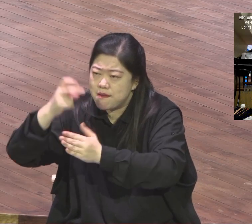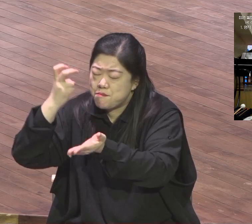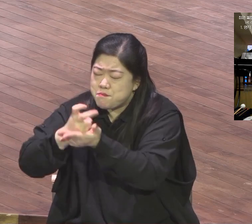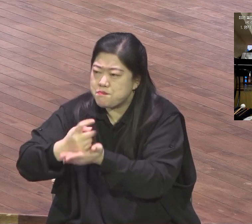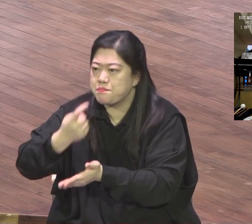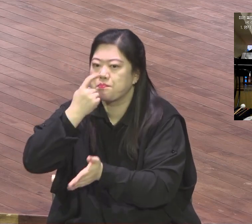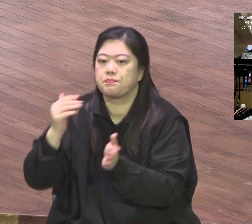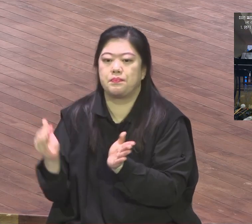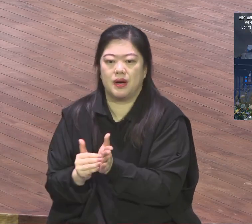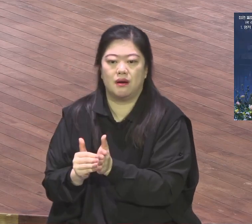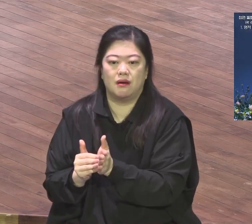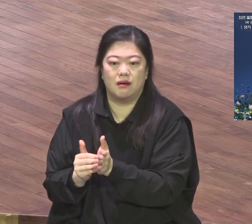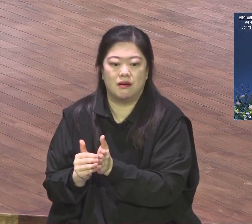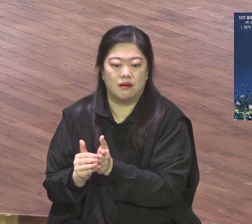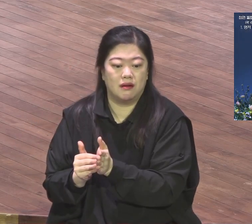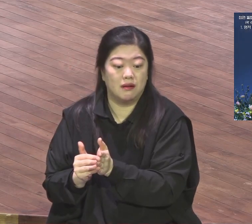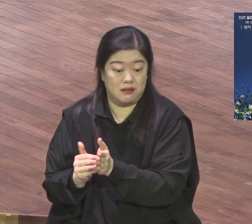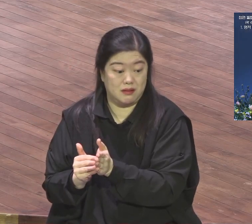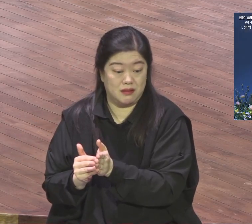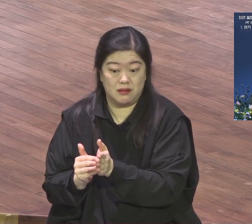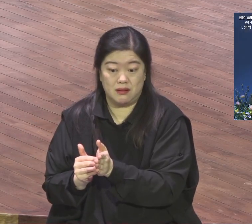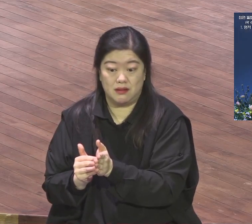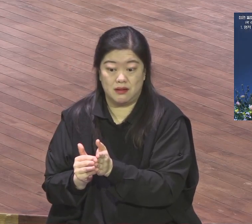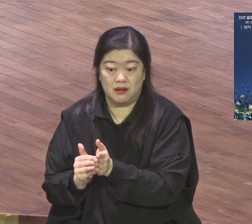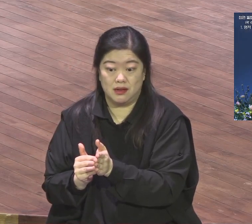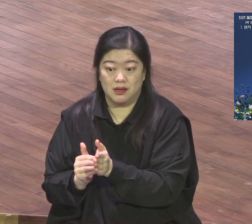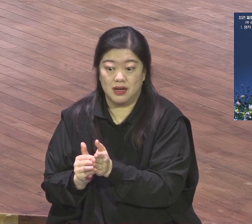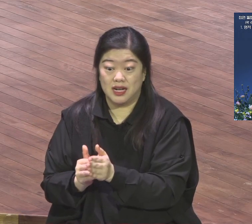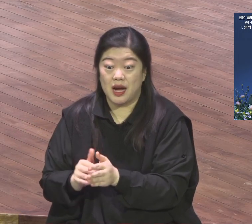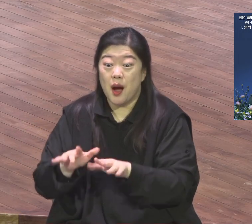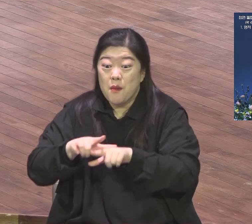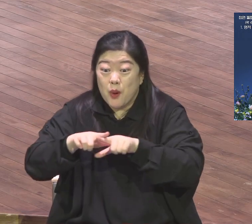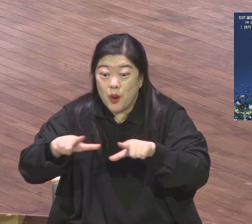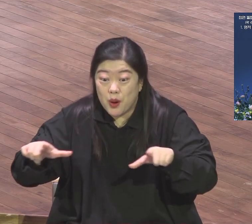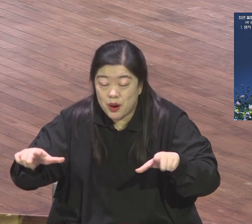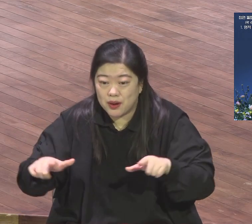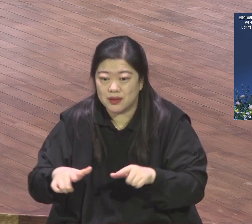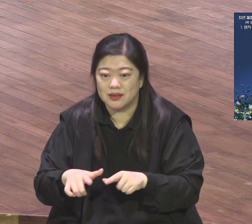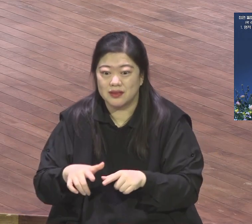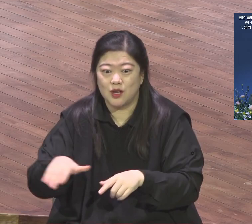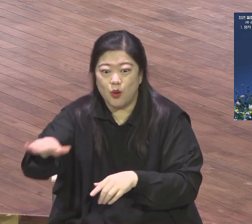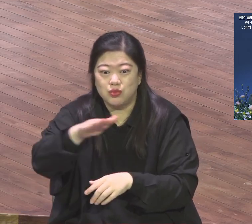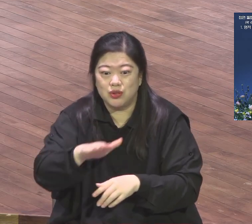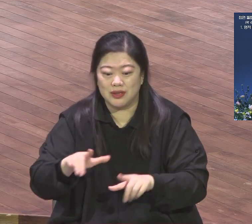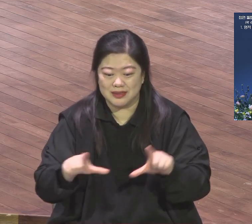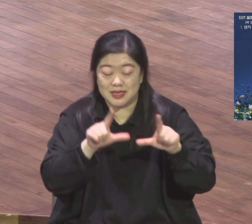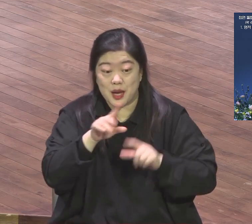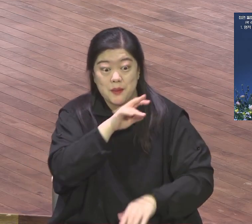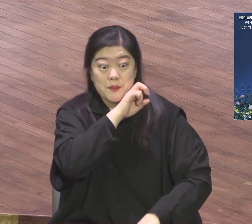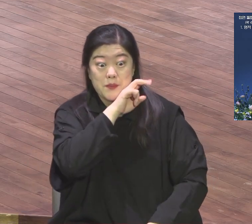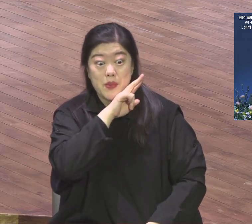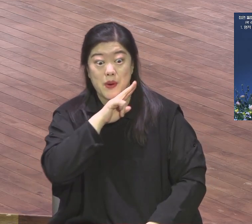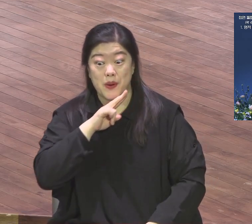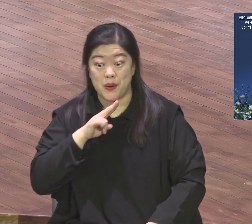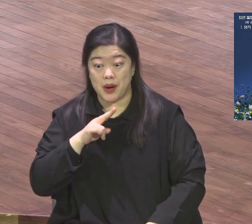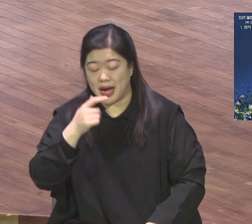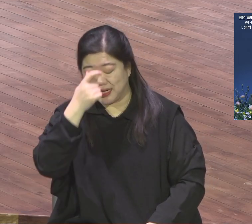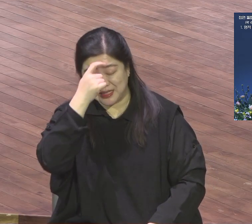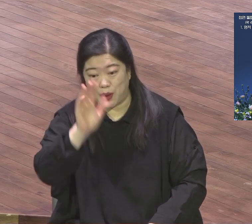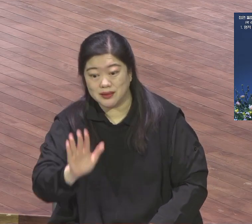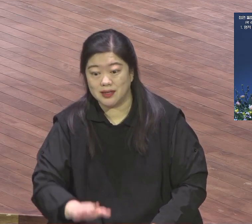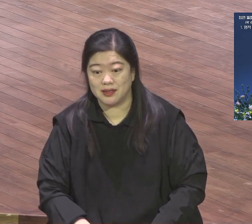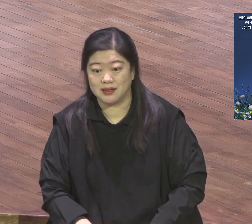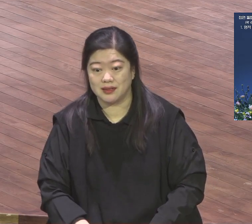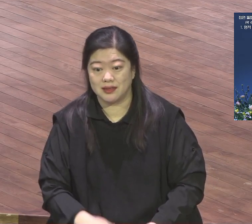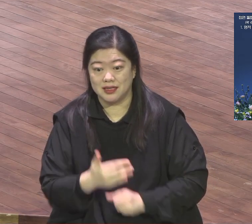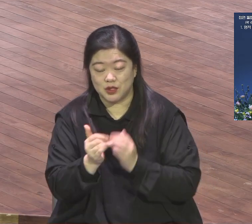응? 주님께 더 가까이 안 보던 말씀도 안 하던 기도도 안 하던 헌신도 안 하던 전도도 안